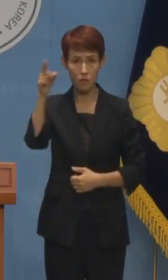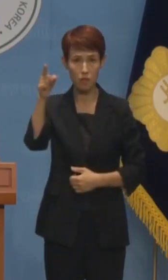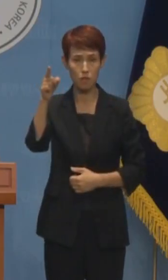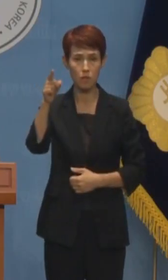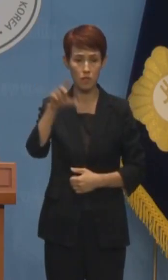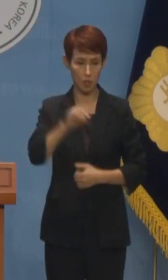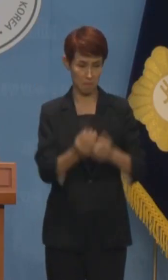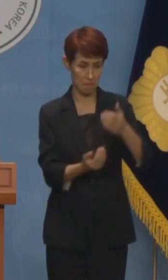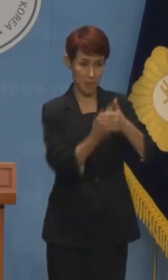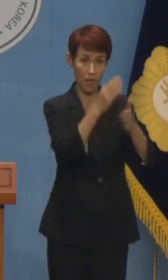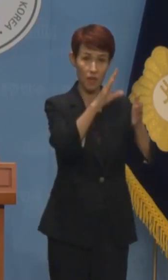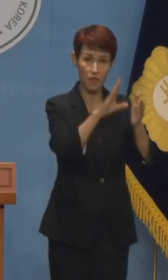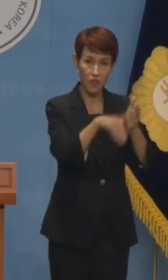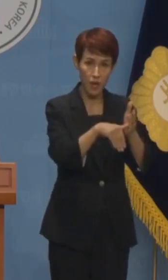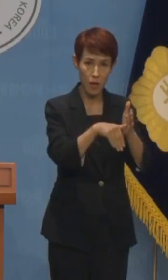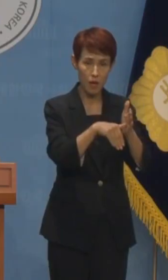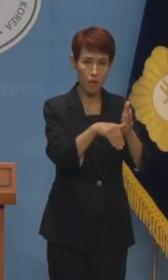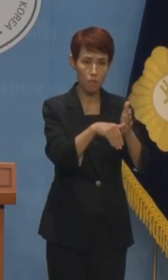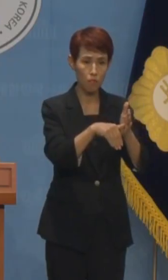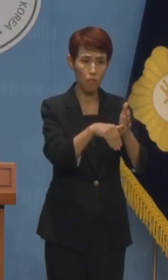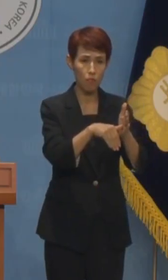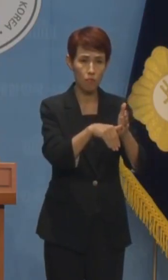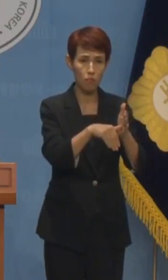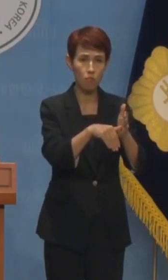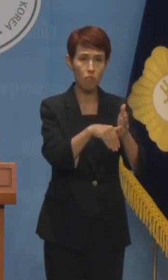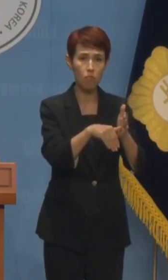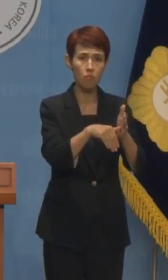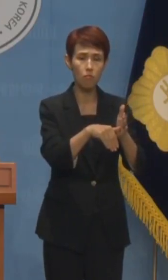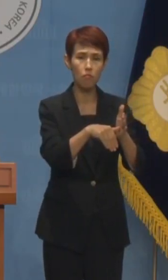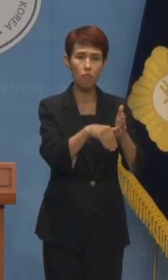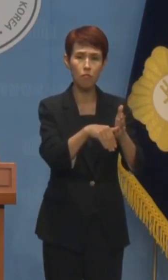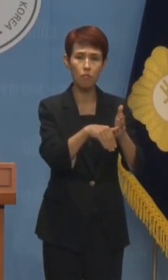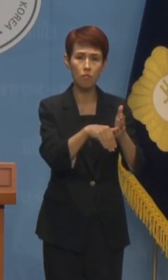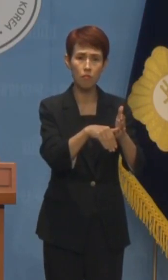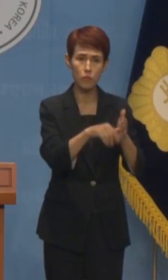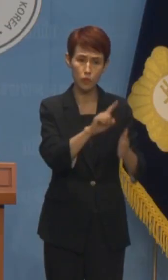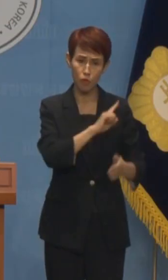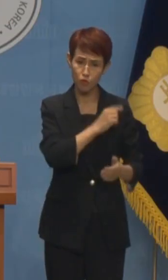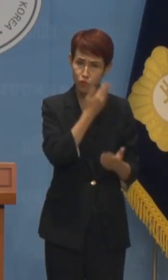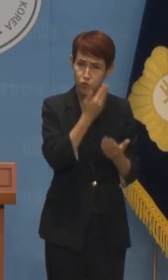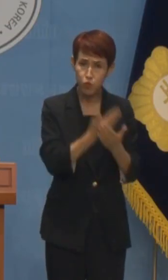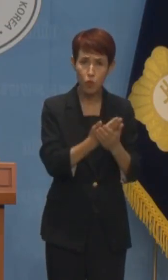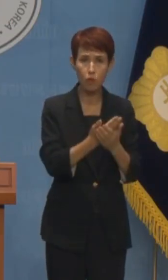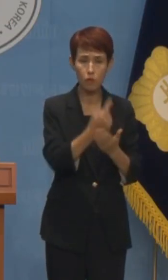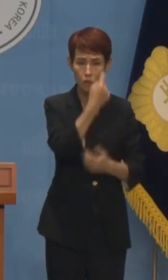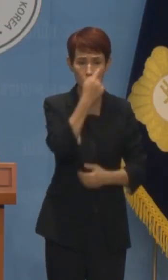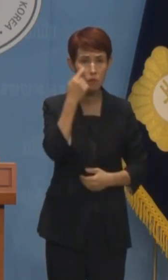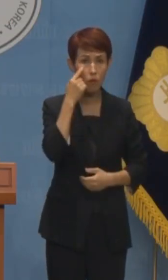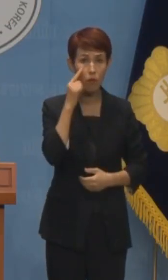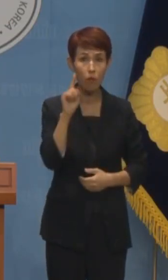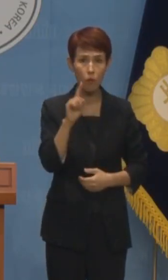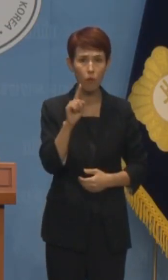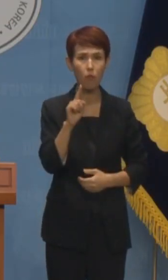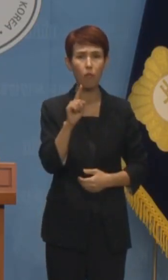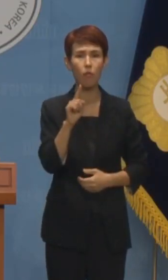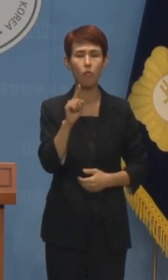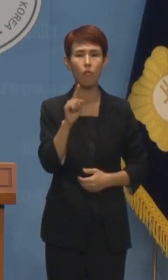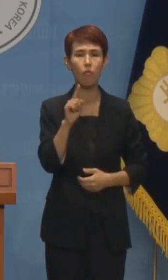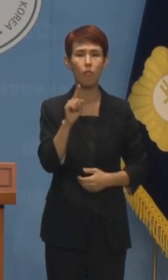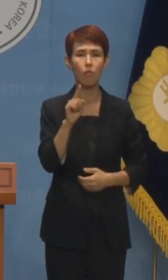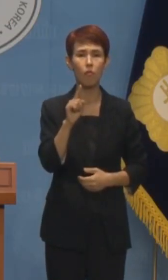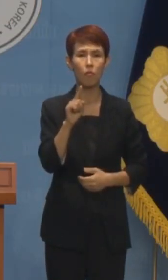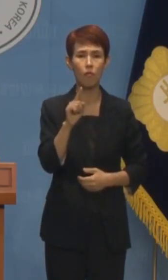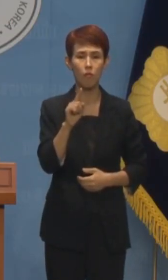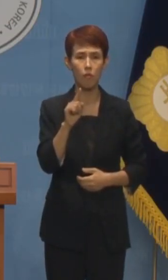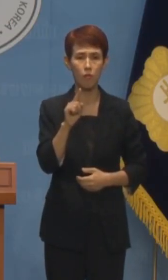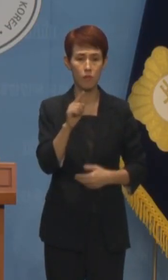초기 당시 확보하지 않은 사건 당시 어떻게 보면 가장 중요하고 핵심적인 유력 증거물인